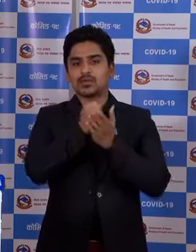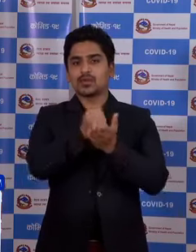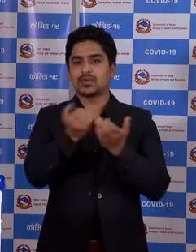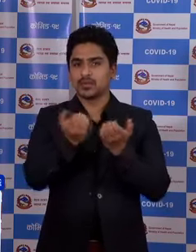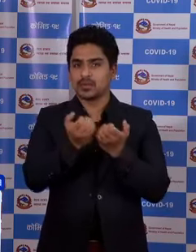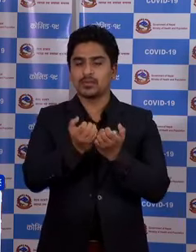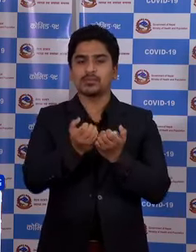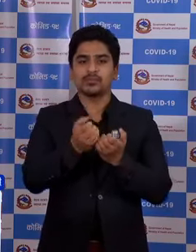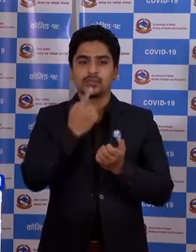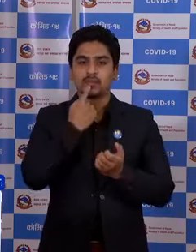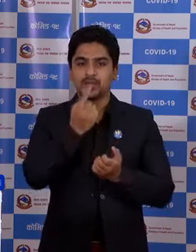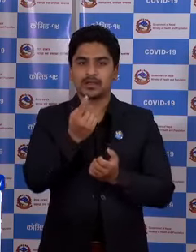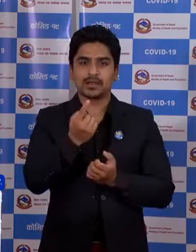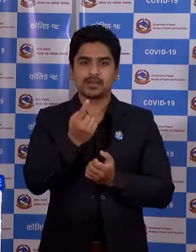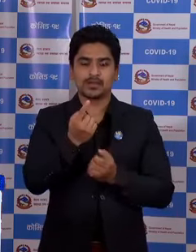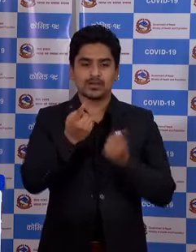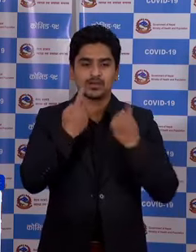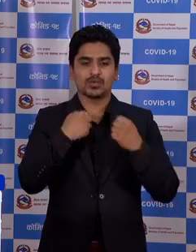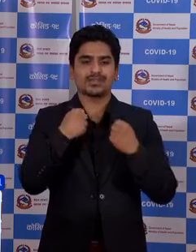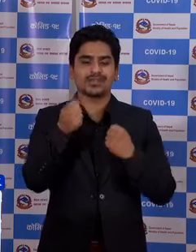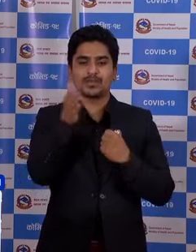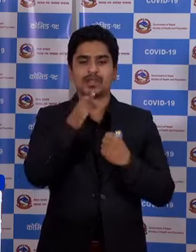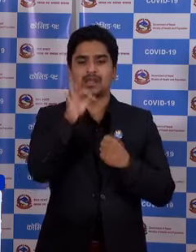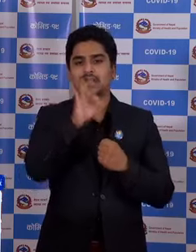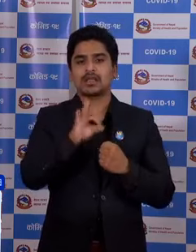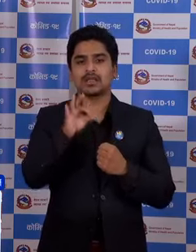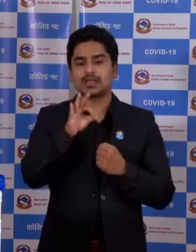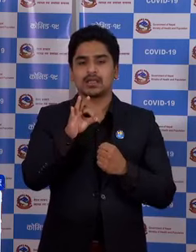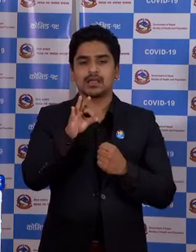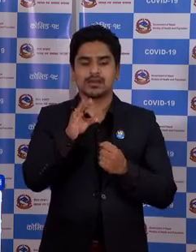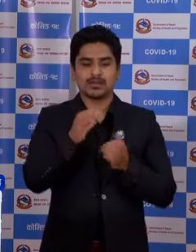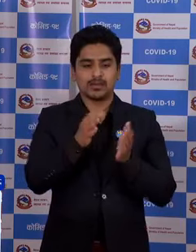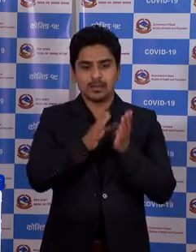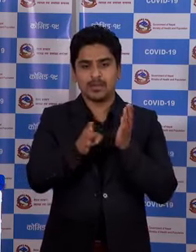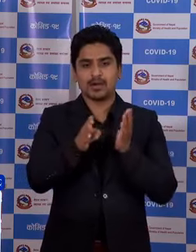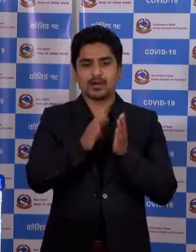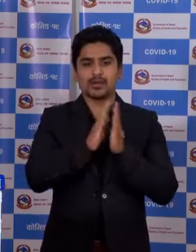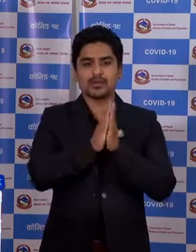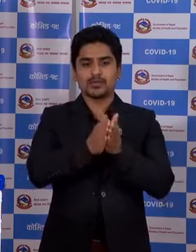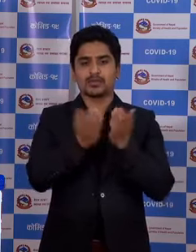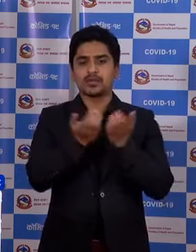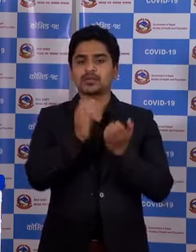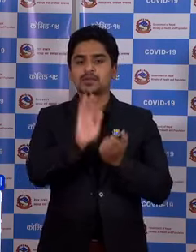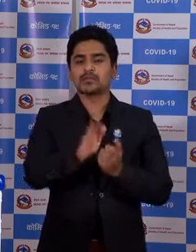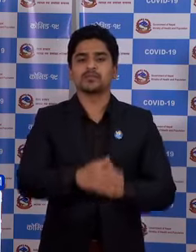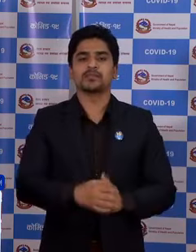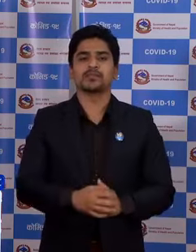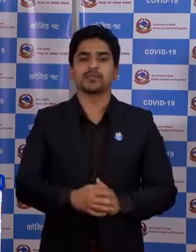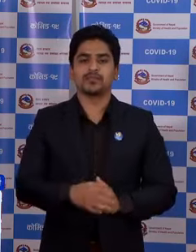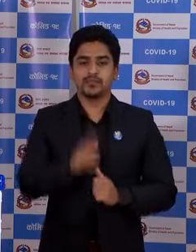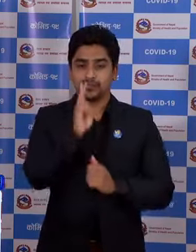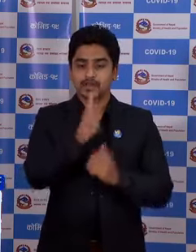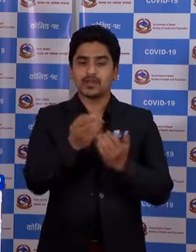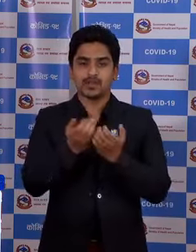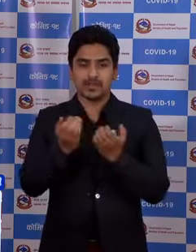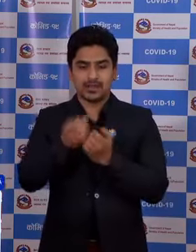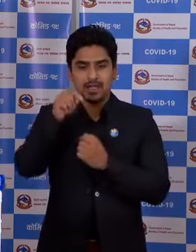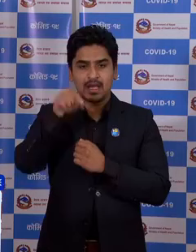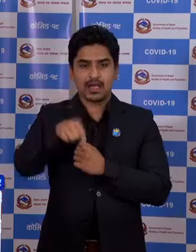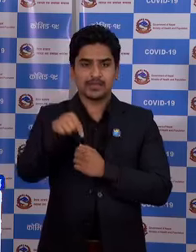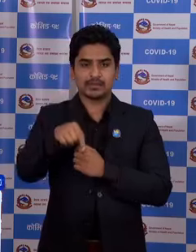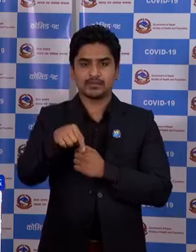गरौँ भनेर स्वास्थ्य तथा जनसङ्ख्या मन्त्रालयको तर्फबाट हामी अपिल गर्दछौँ। त्यसै गरी